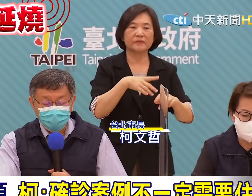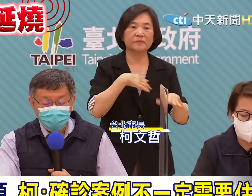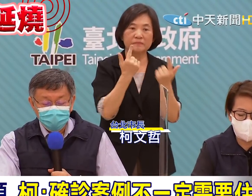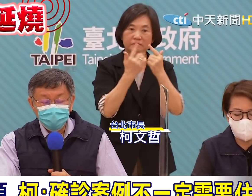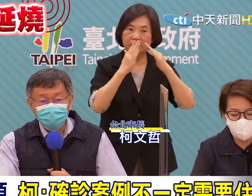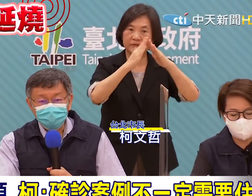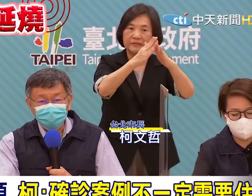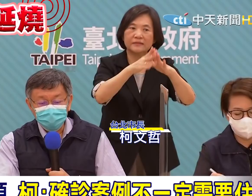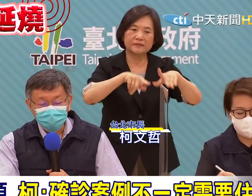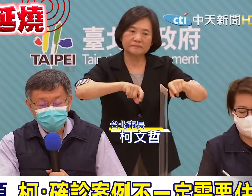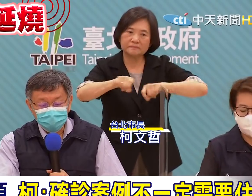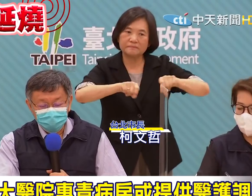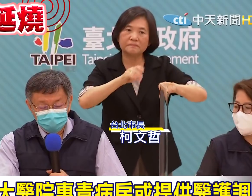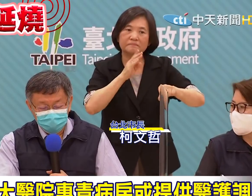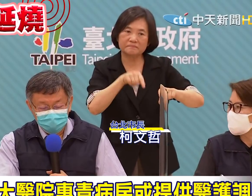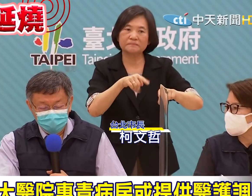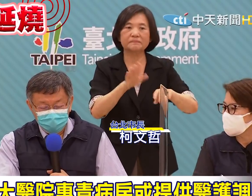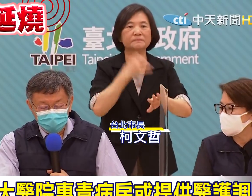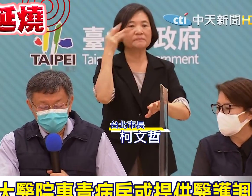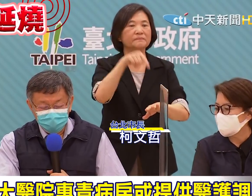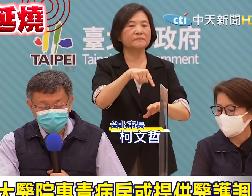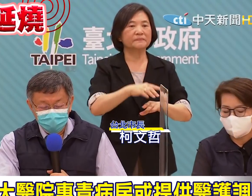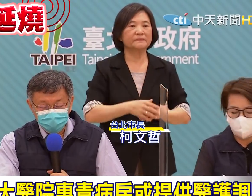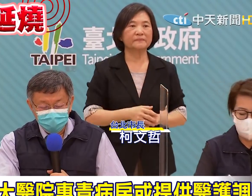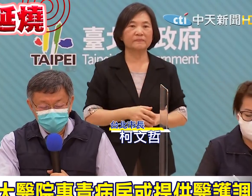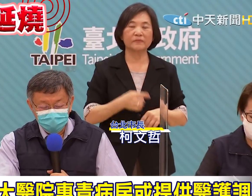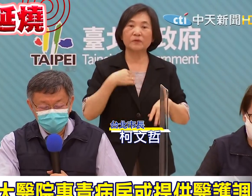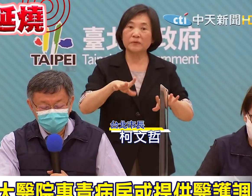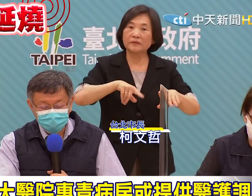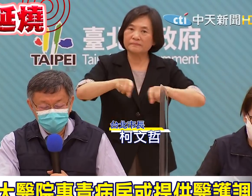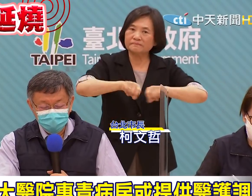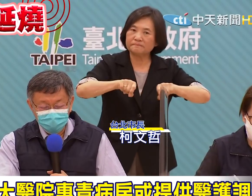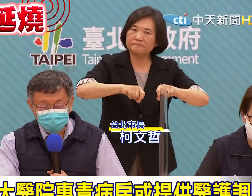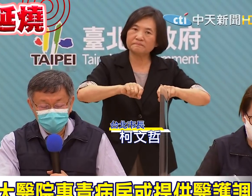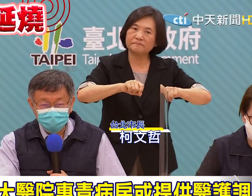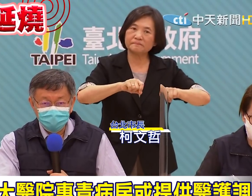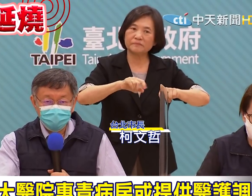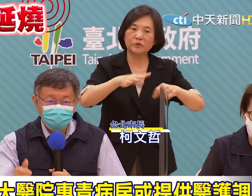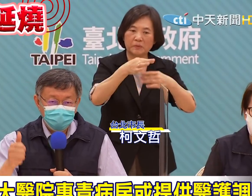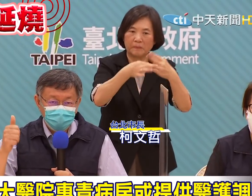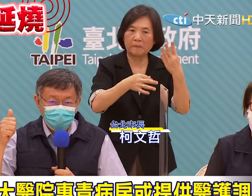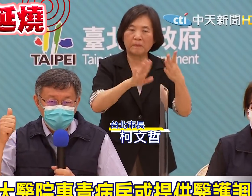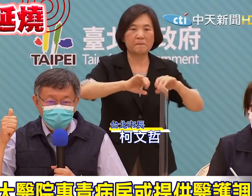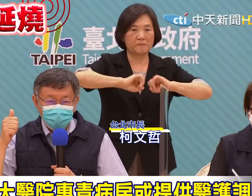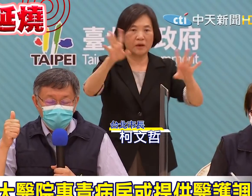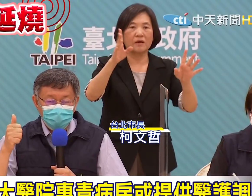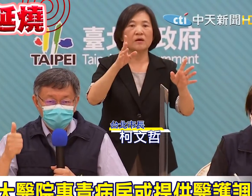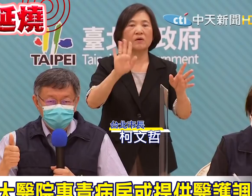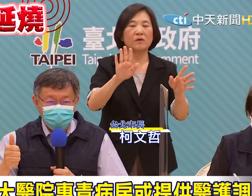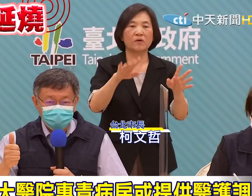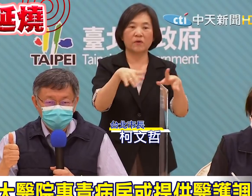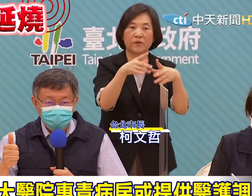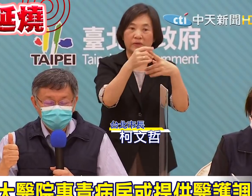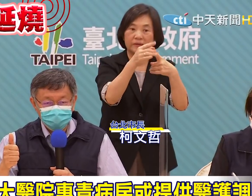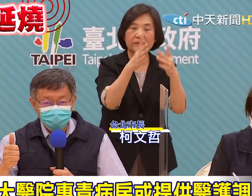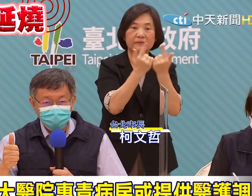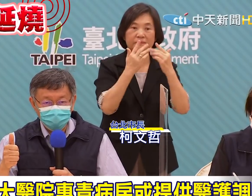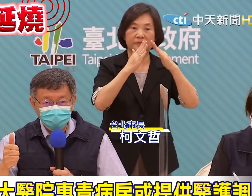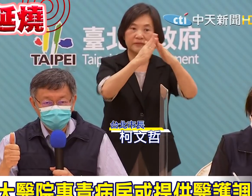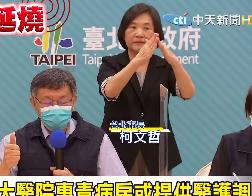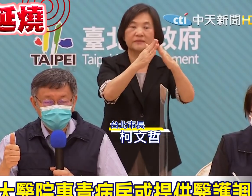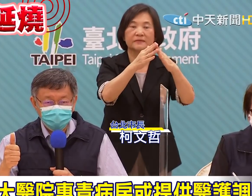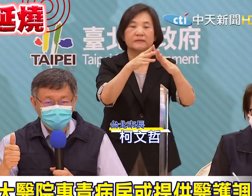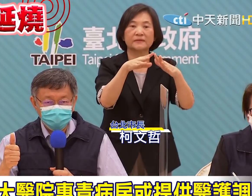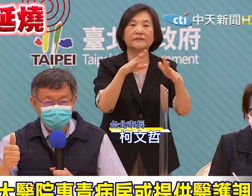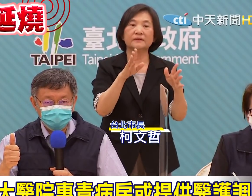略。所以要执行这个战略，我们有几样的行政命令要下。台北市所有